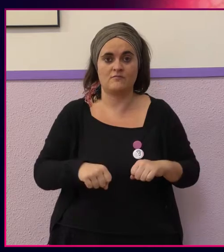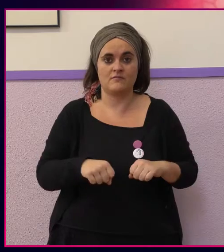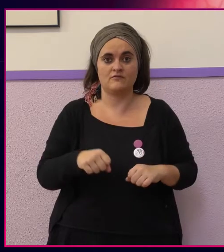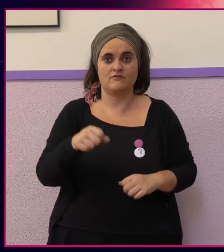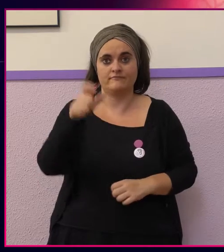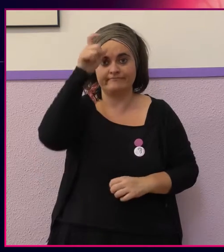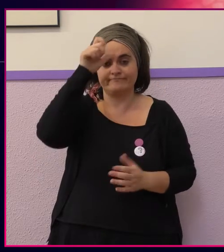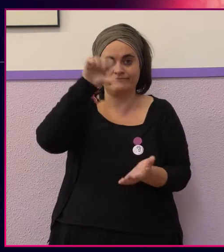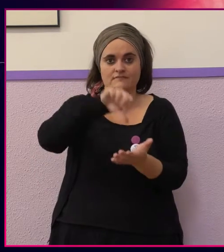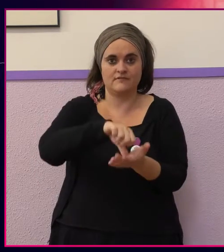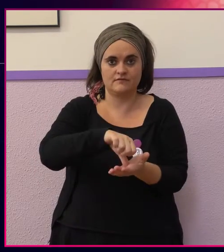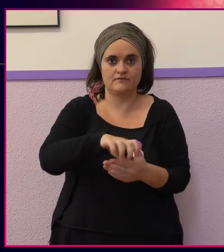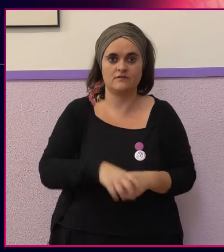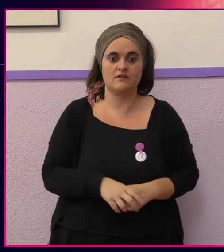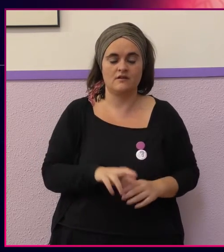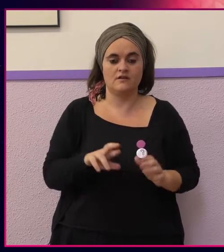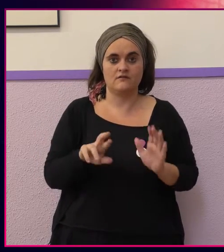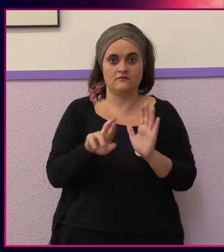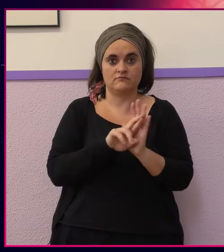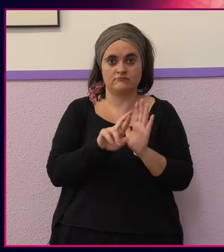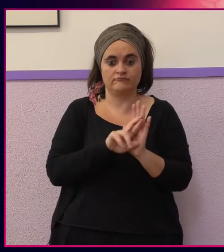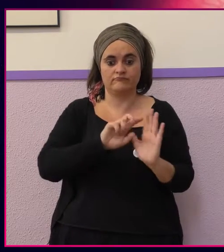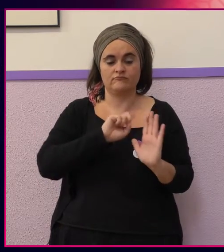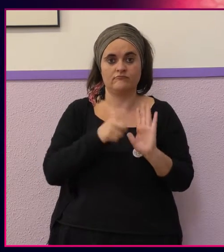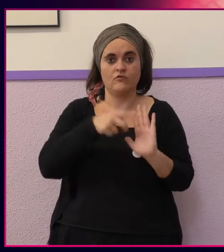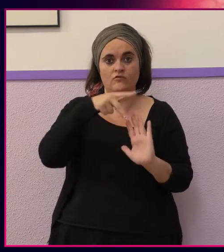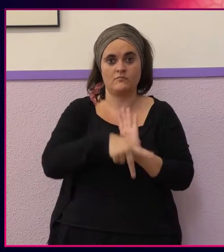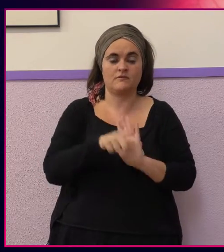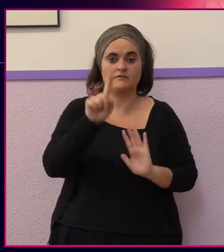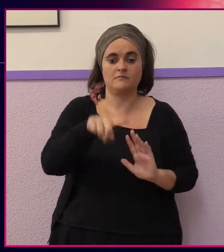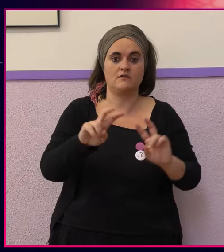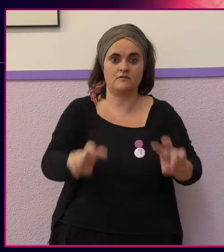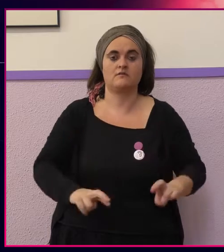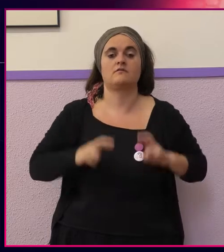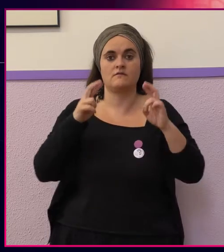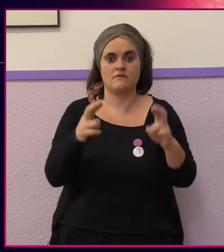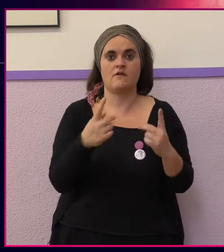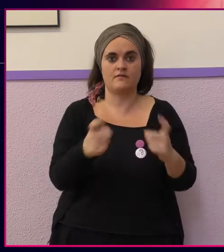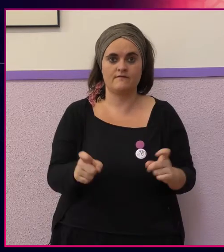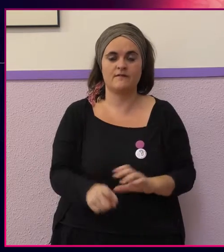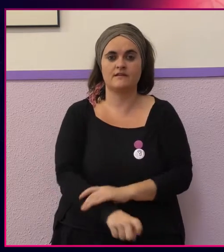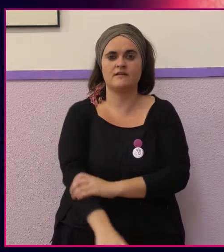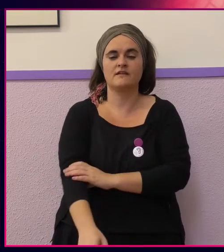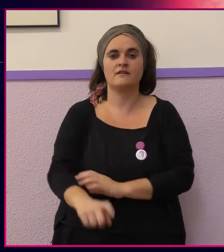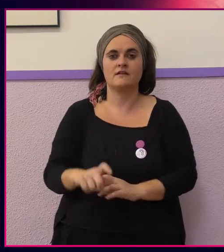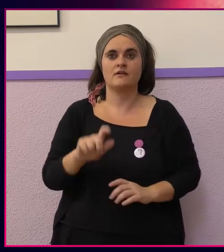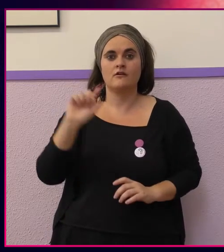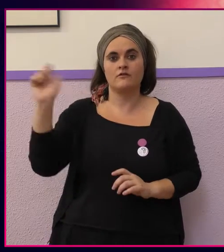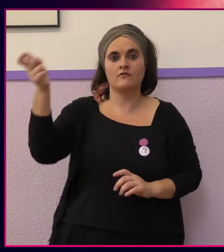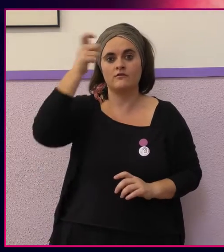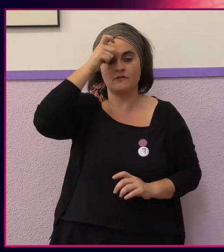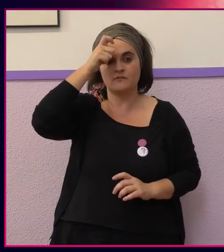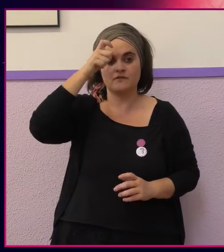tanto el código penal como la normativa procesal se debe ampliar el concepto de violencia de género que